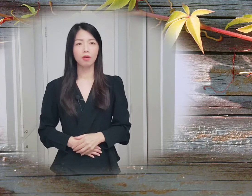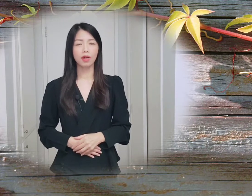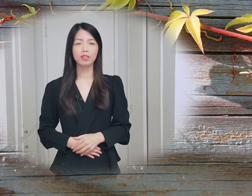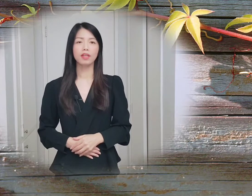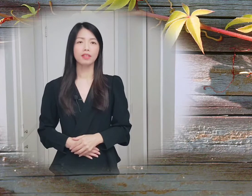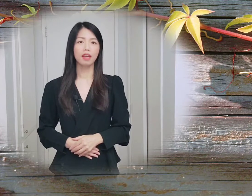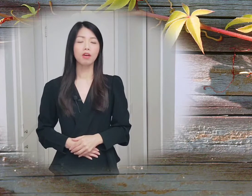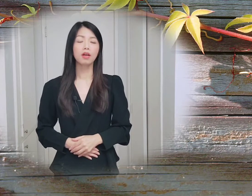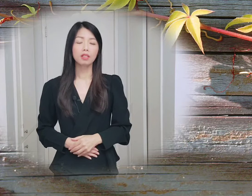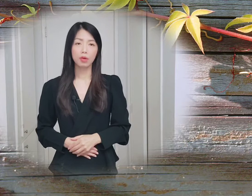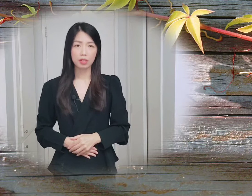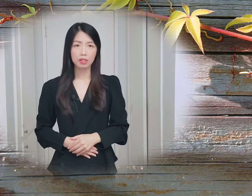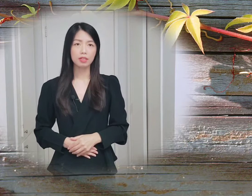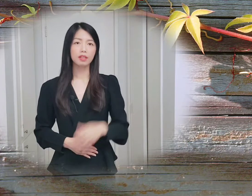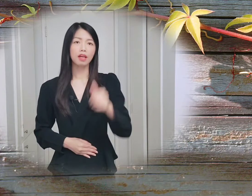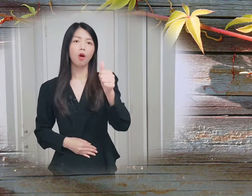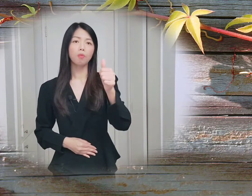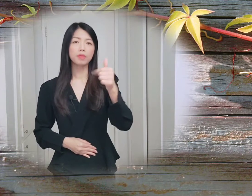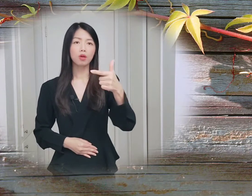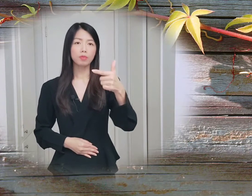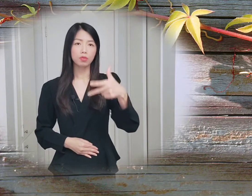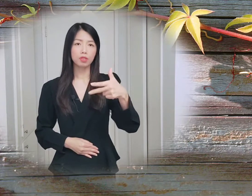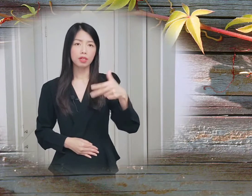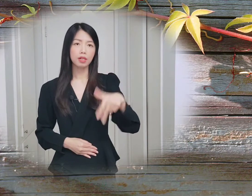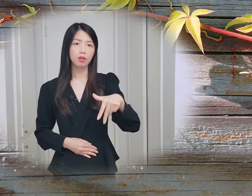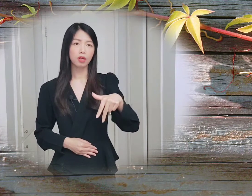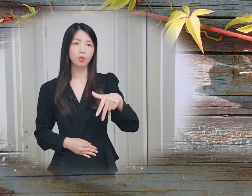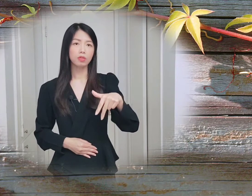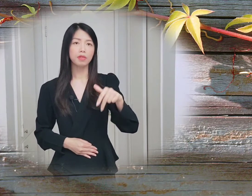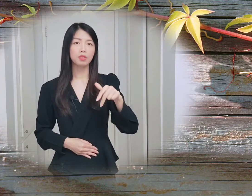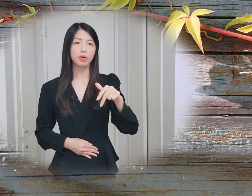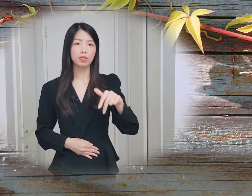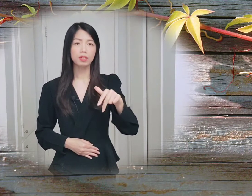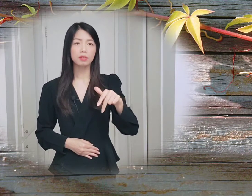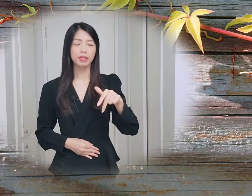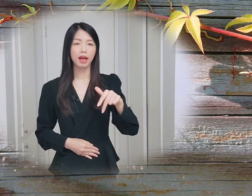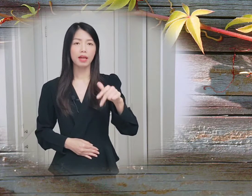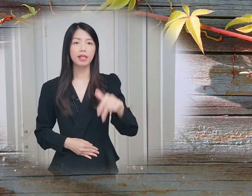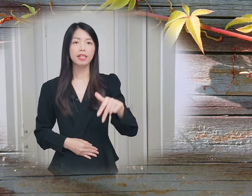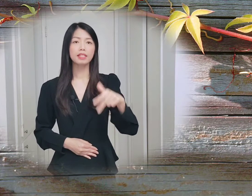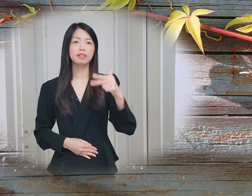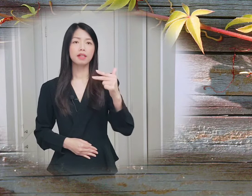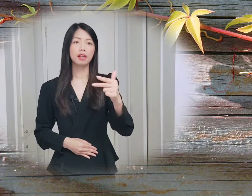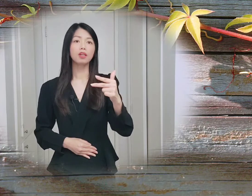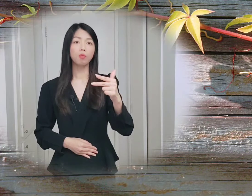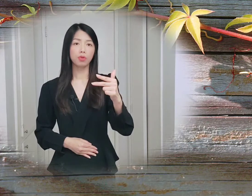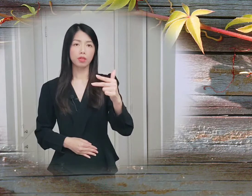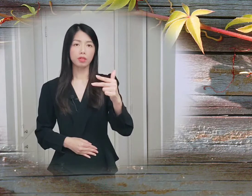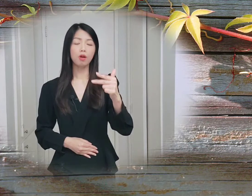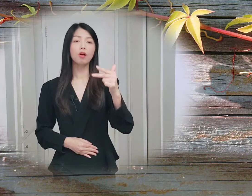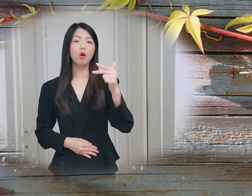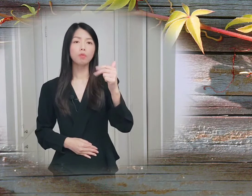지읒을 아셔야 되는데요. 지와 지읒은 엄지, 검지, 중지를 이렇게 놓으시면 지화로 지읒입니다. 이 지읒을